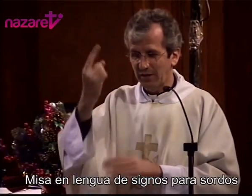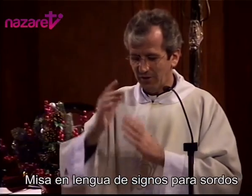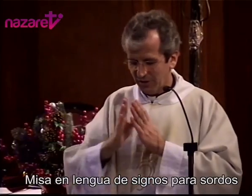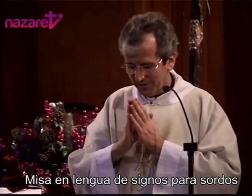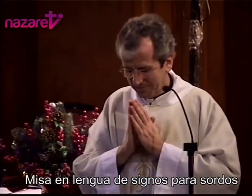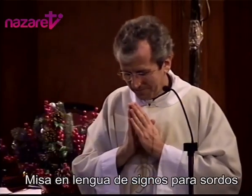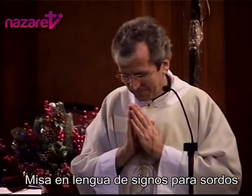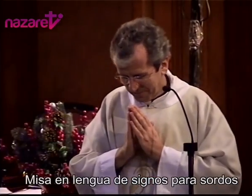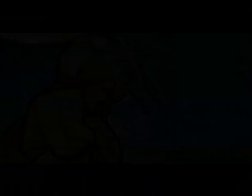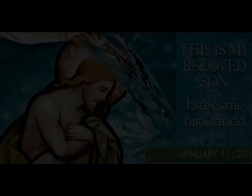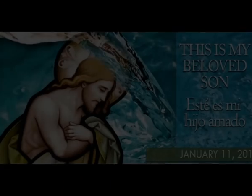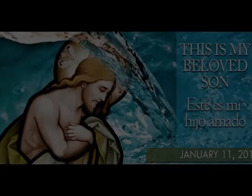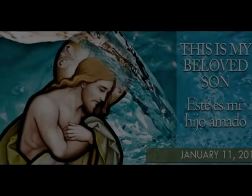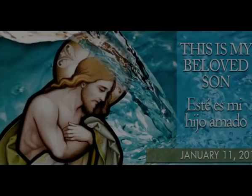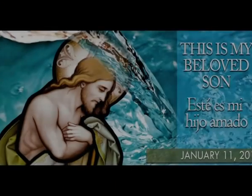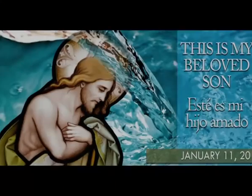de Dios.